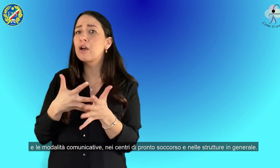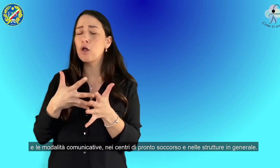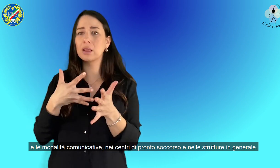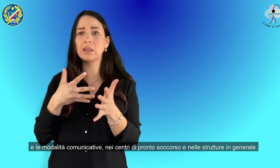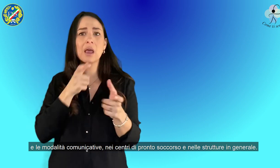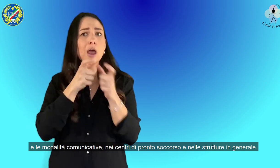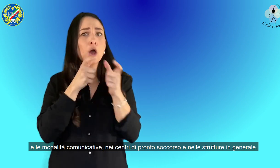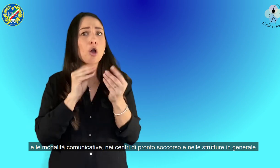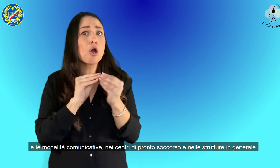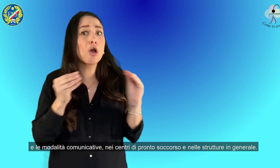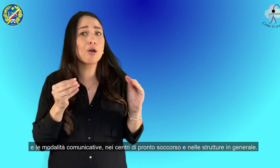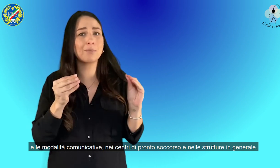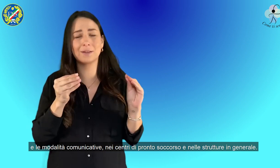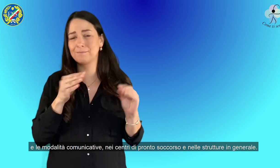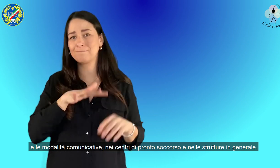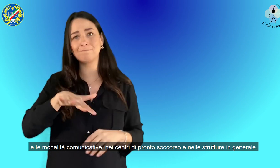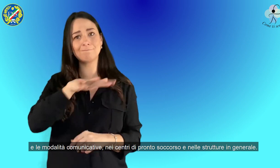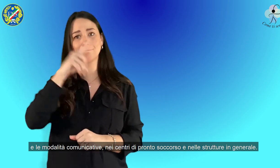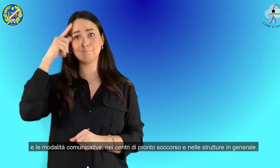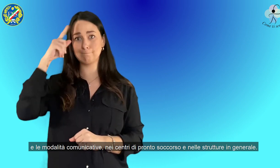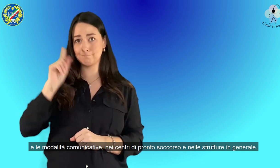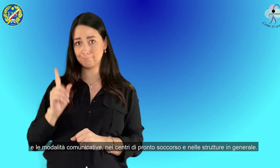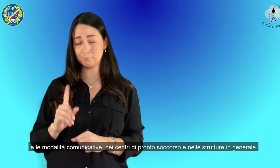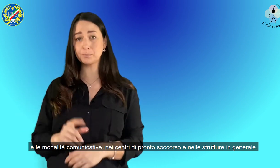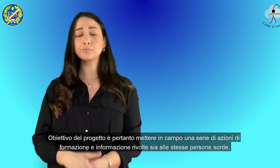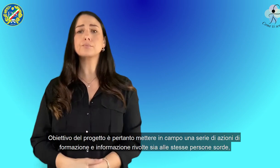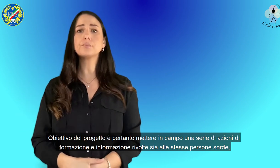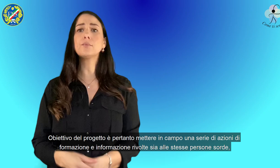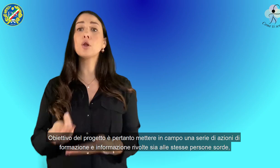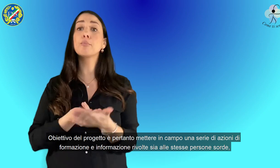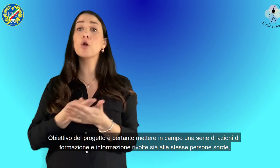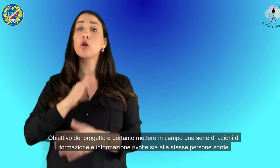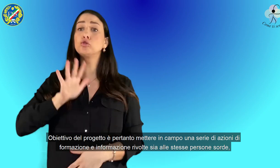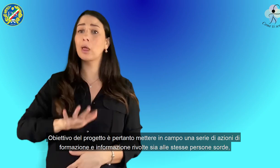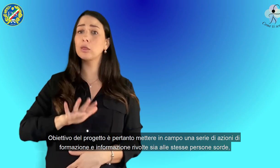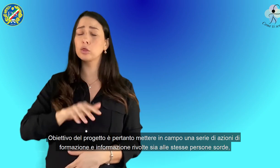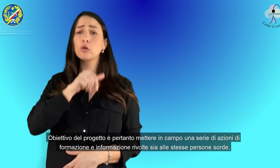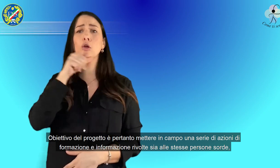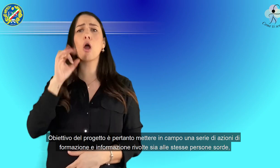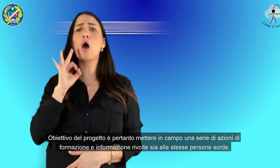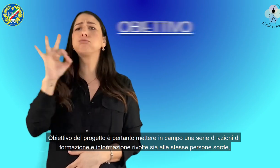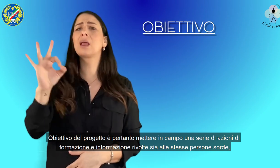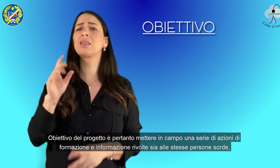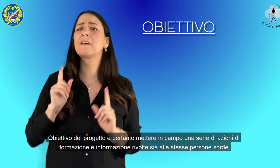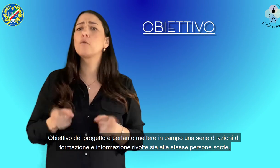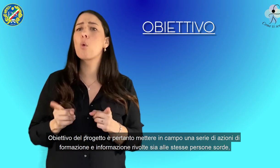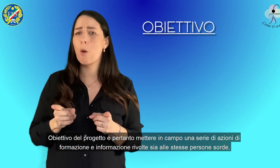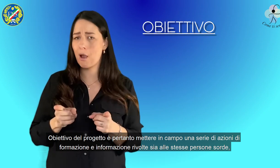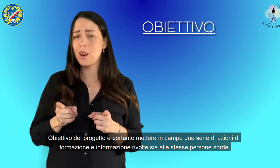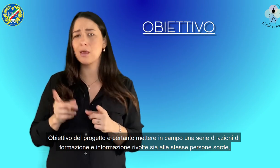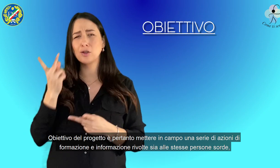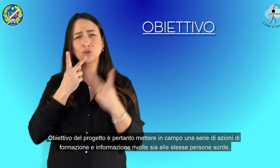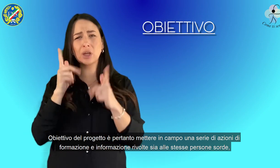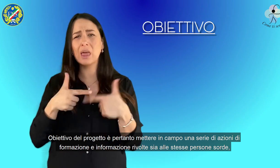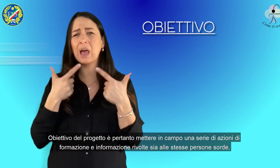soccorso e nelle strutture in generale. Obiettivo del progetto è pertanto mettere in campo una serie di azioni di